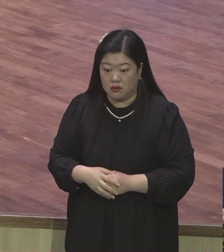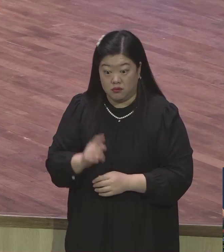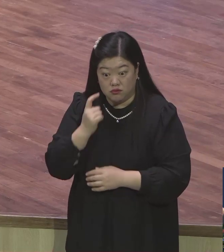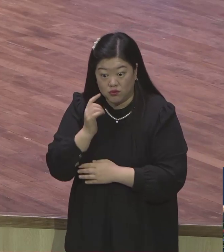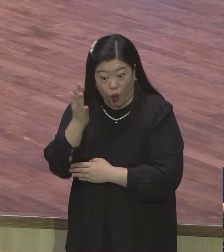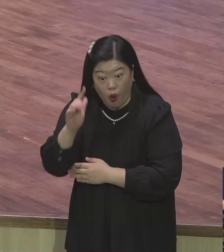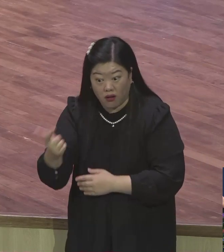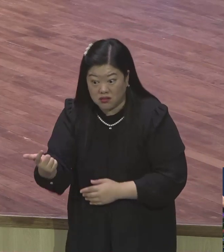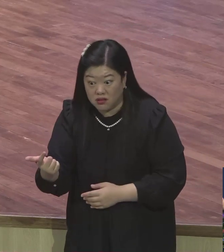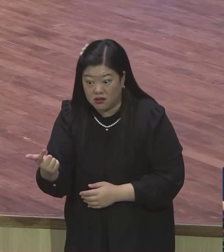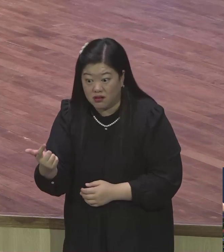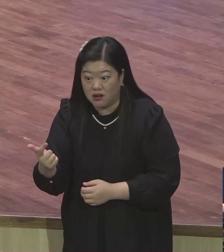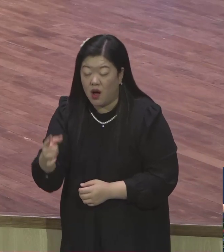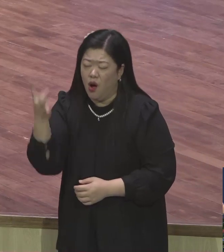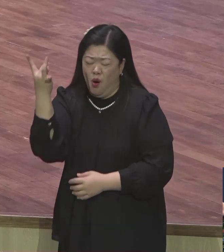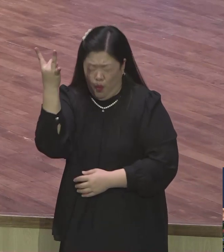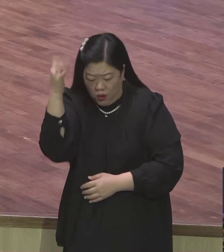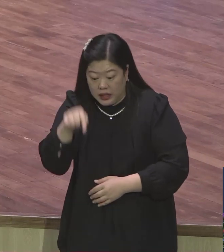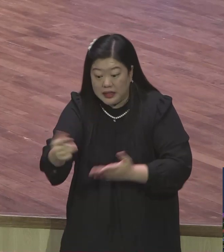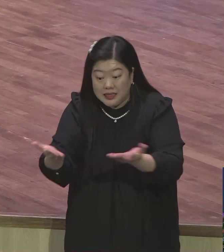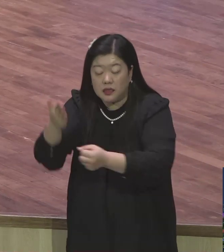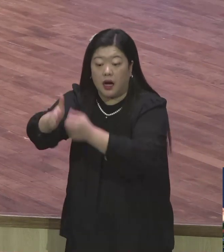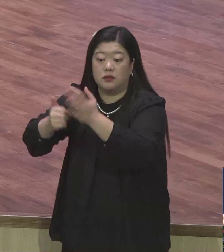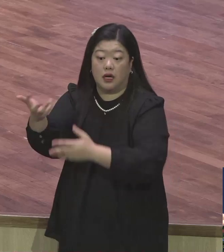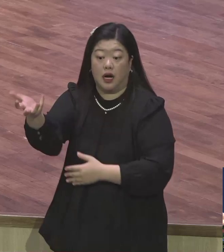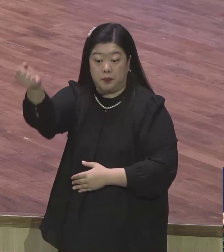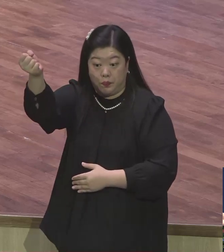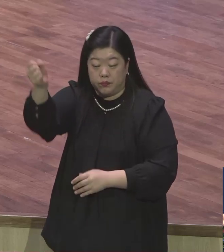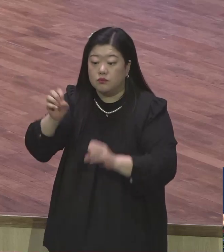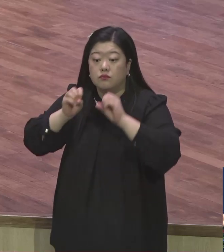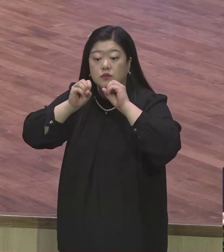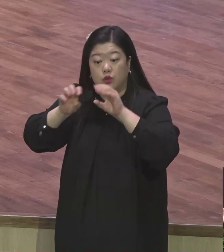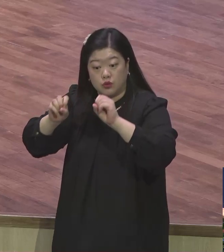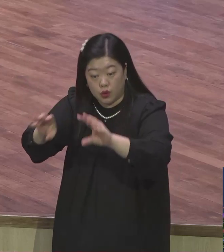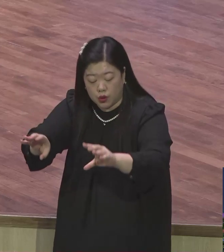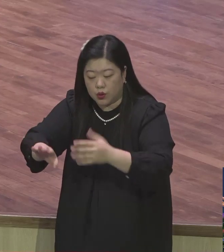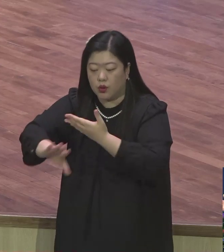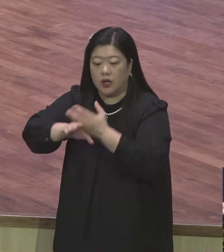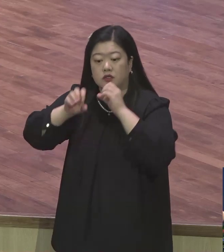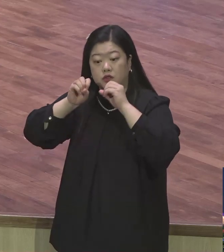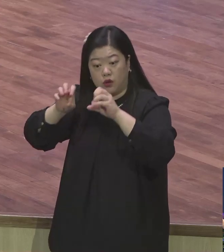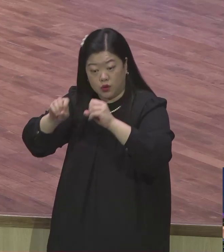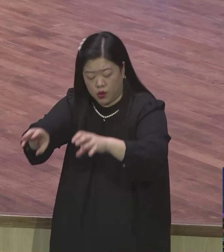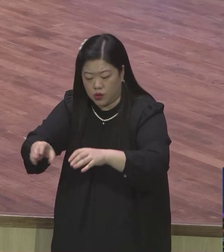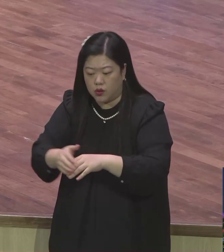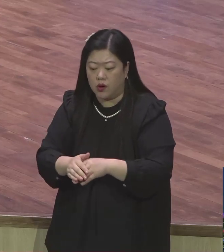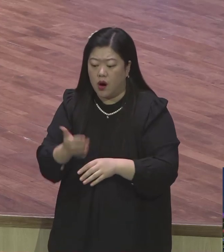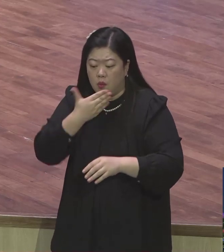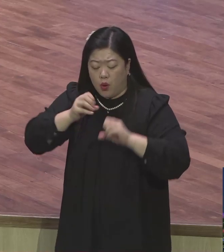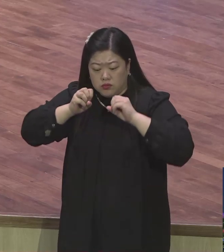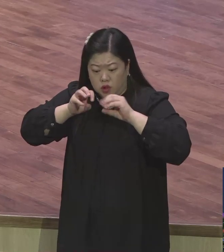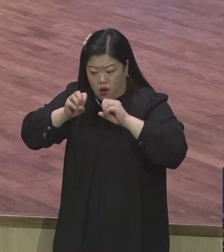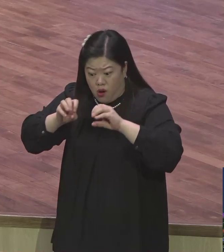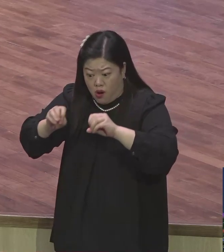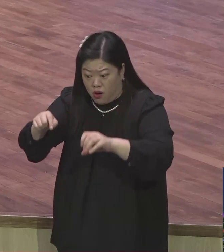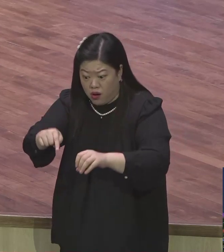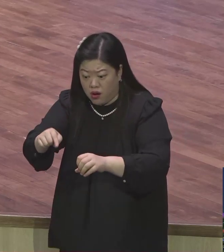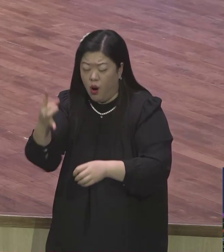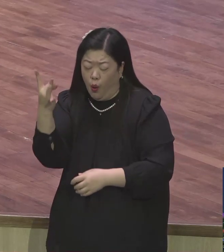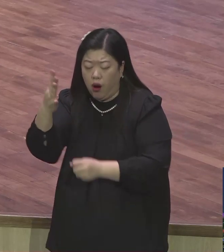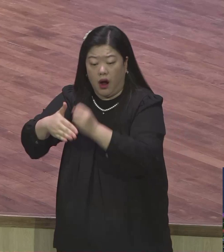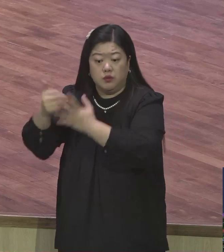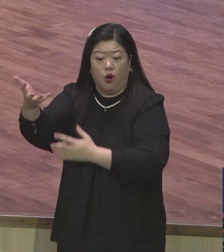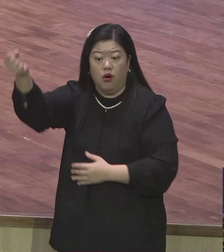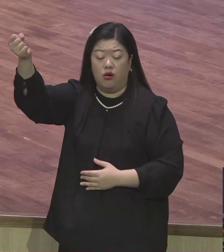이거 사실 하나님이 하실 거거든요. 이 전도, 선교, 이 지역 민족 세계 복음화 237 복음화 이거 누가 할 거예요?